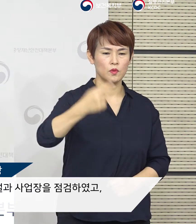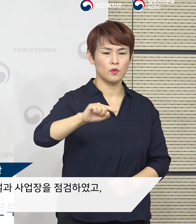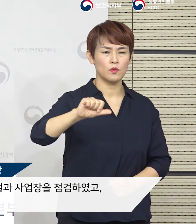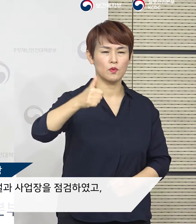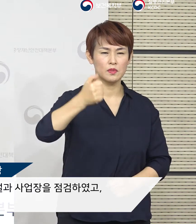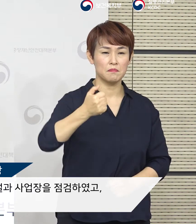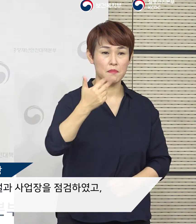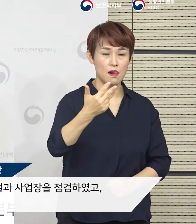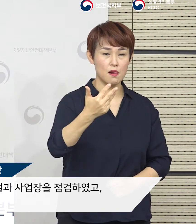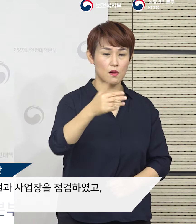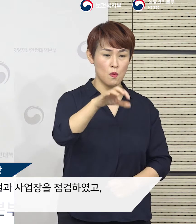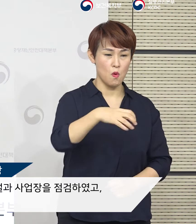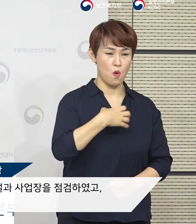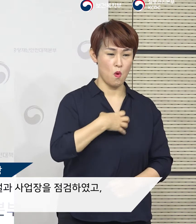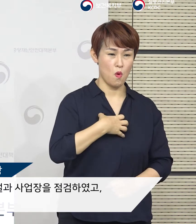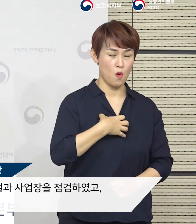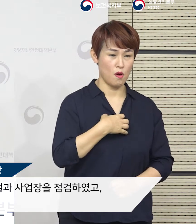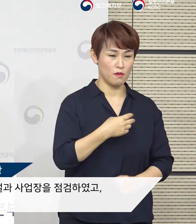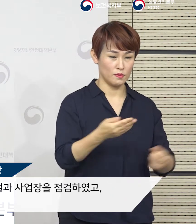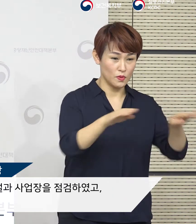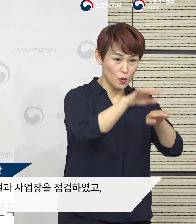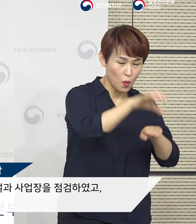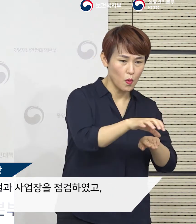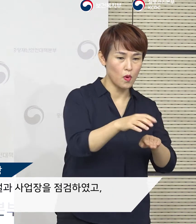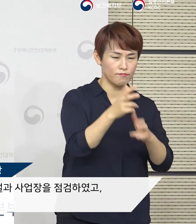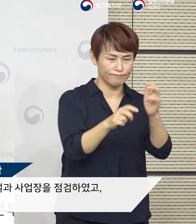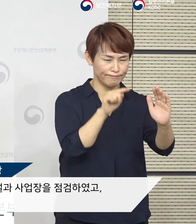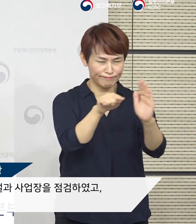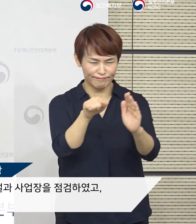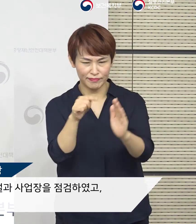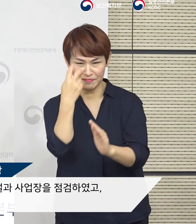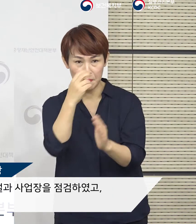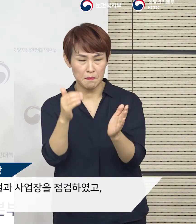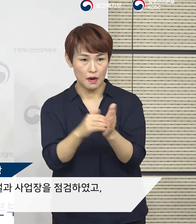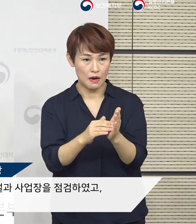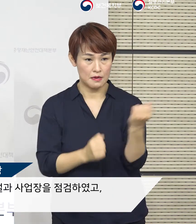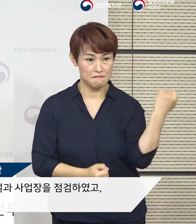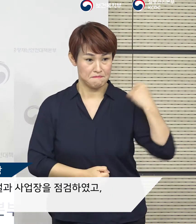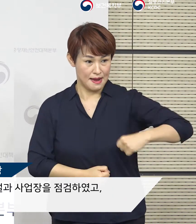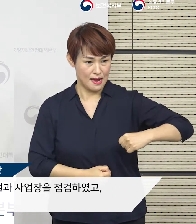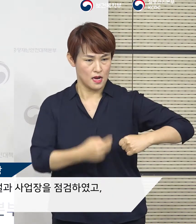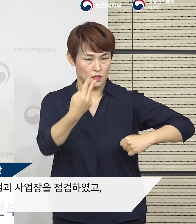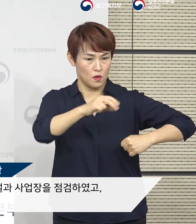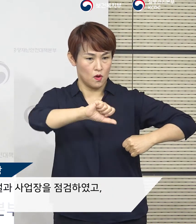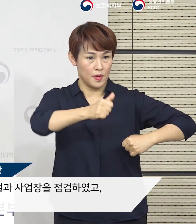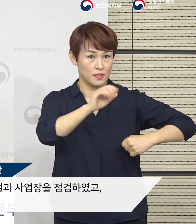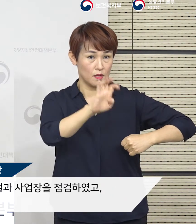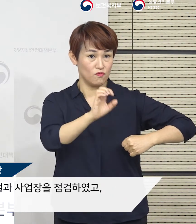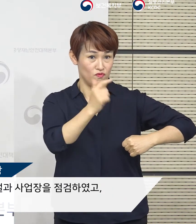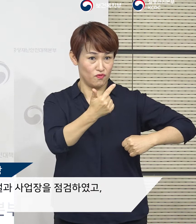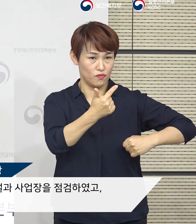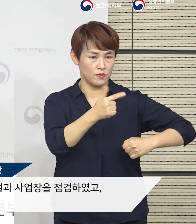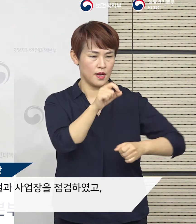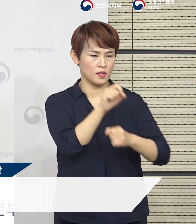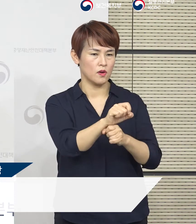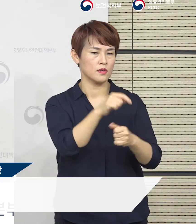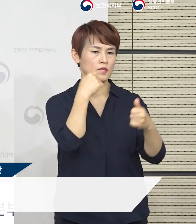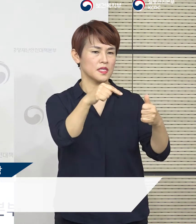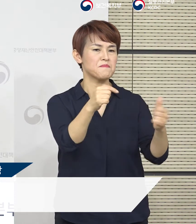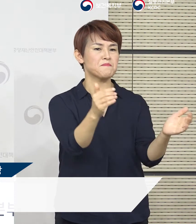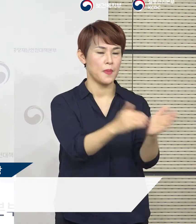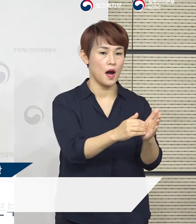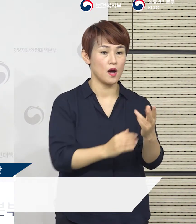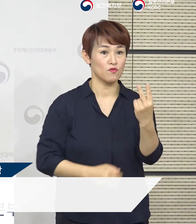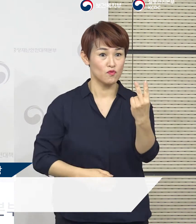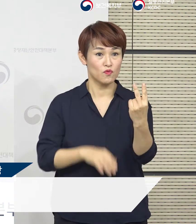41,058개소 고위험 시설과 사업장을 점검하였고 방역 지침을 위반한 2,546곳에는 행정지도를,